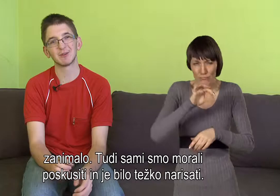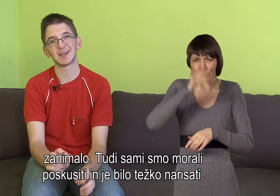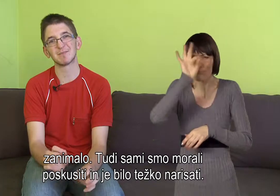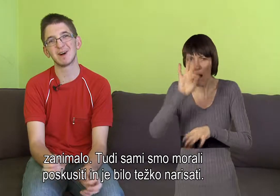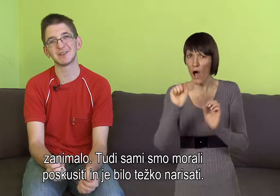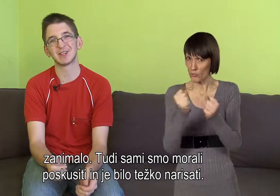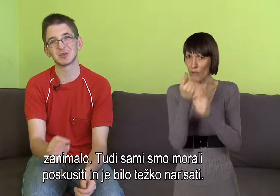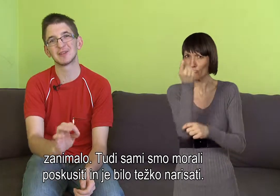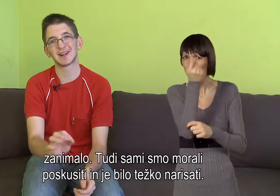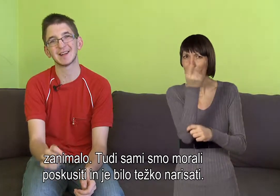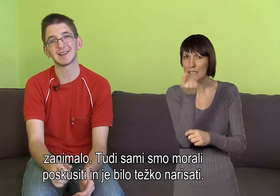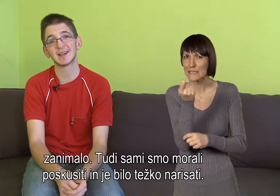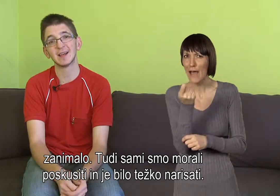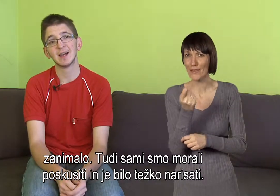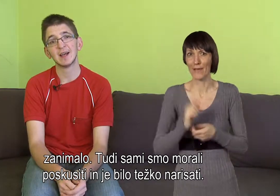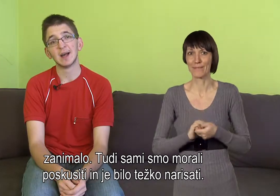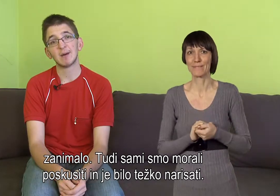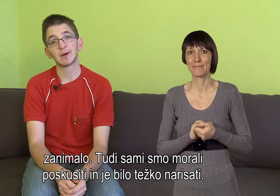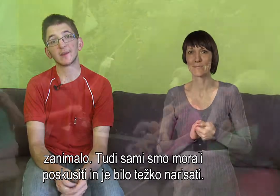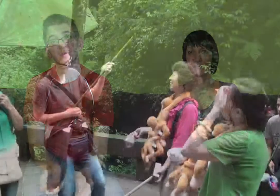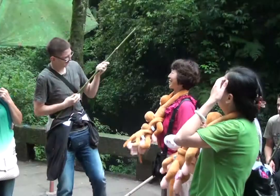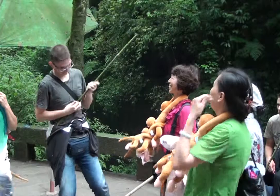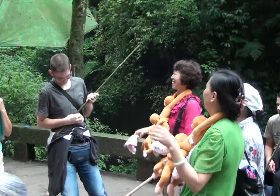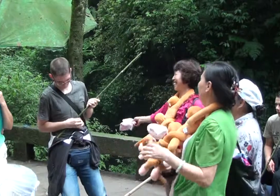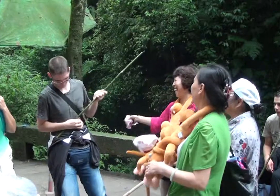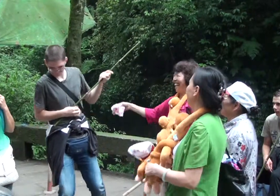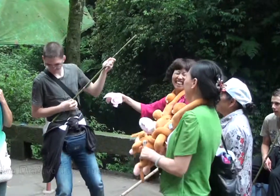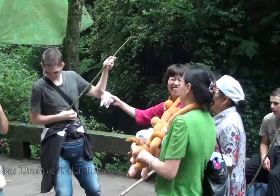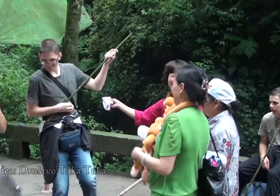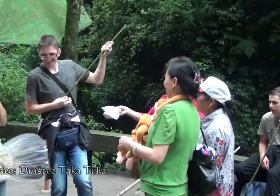sprobati, je bilo res malo težko narisati.